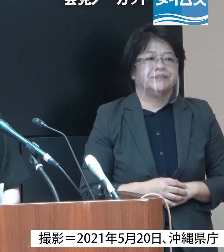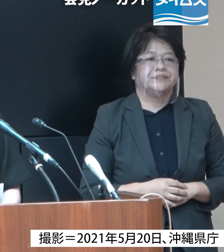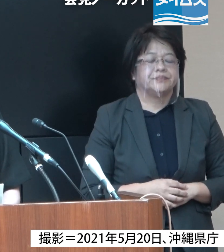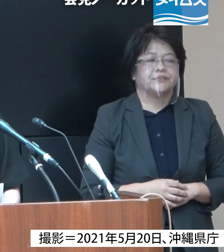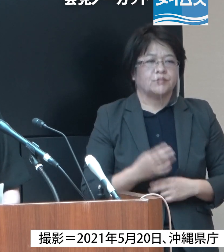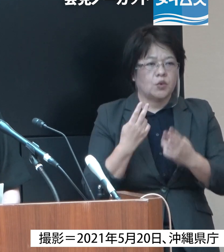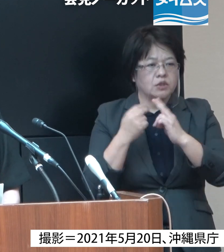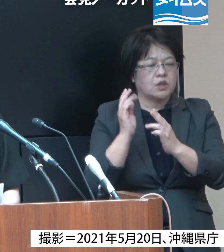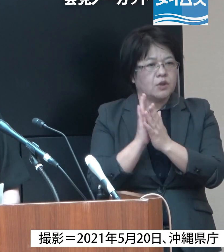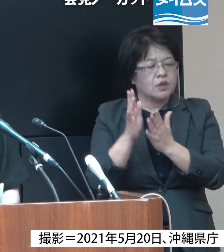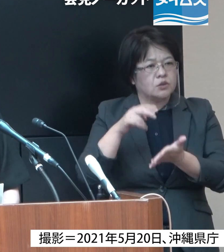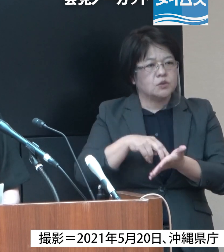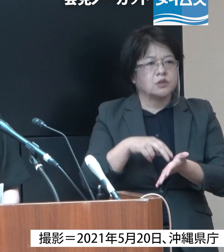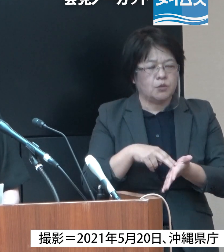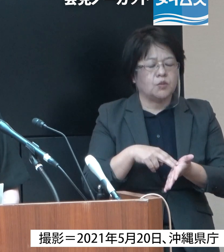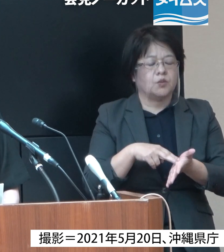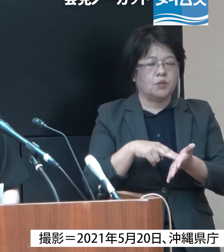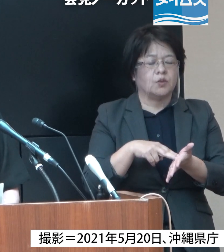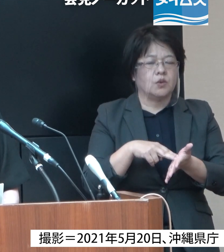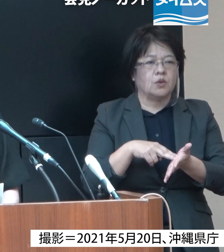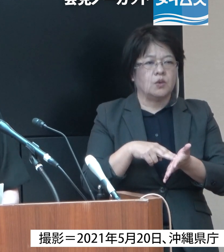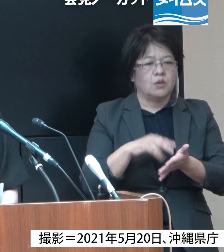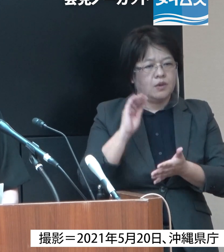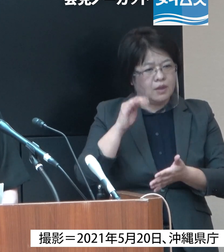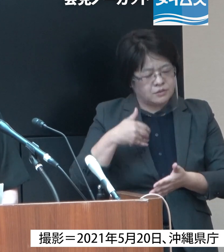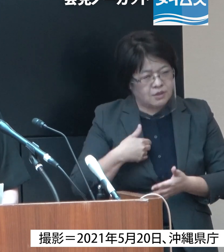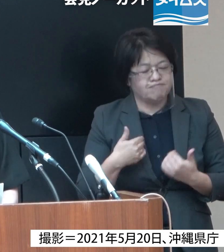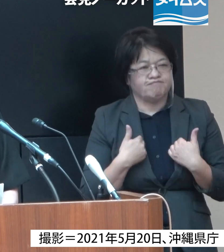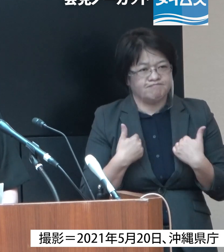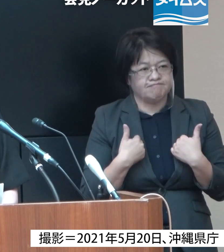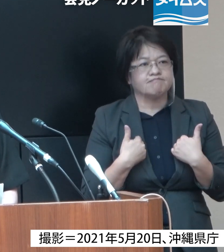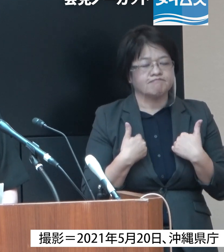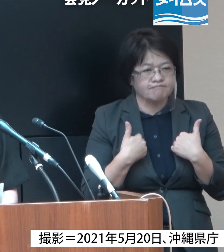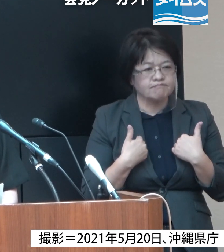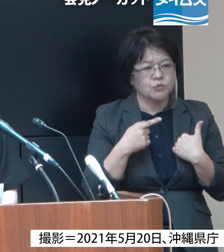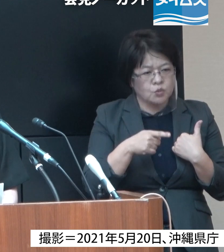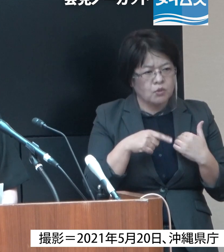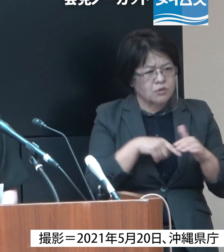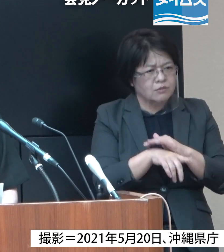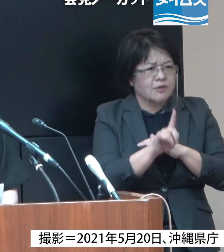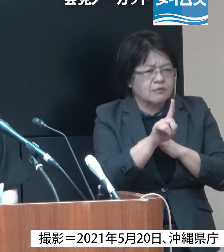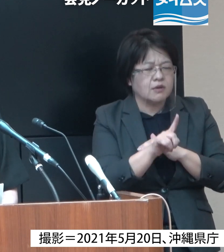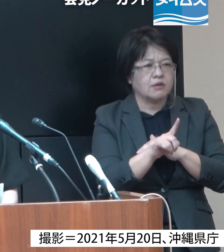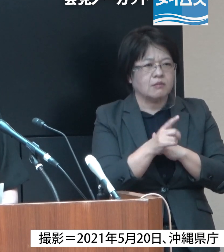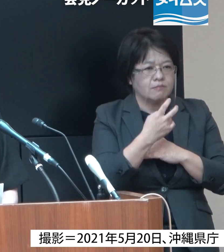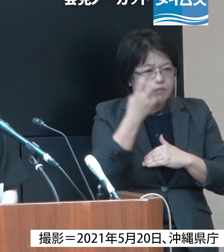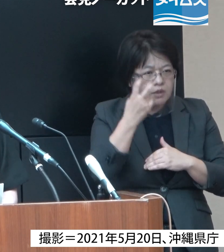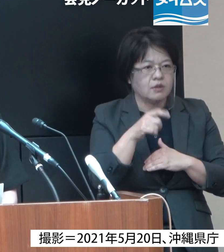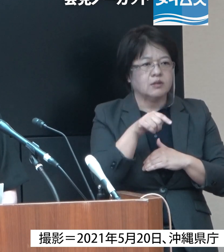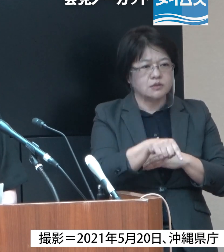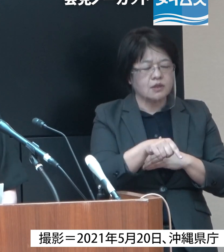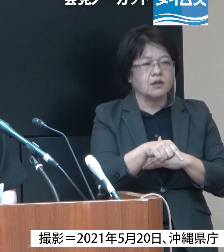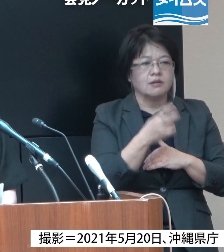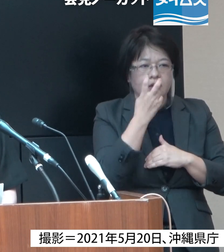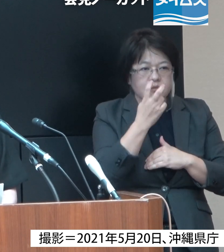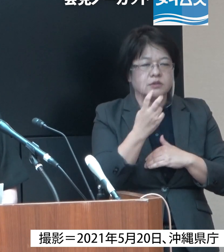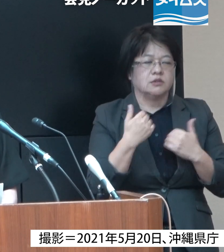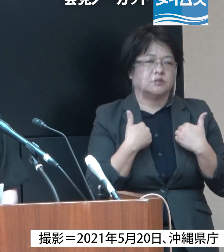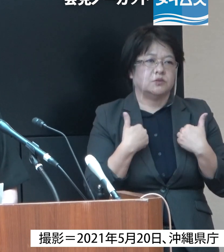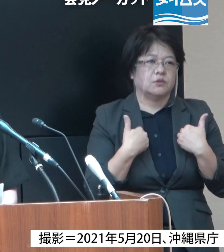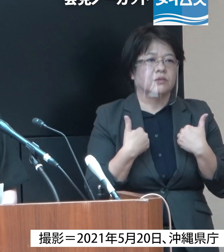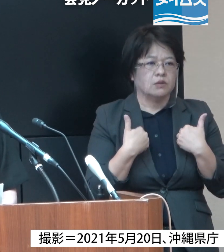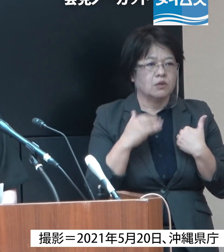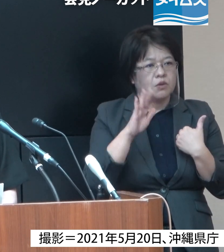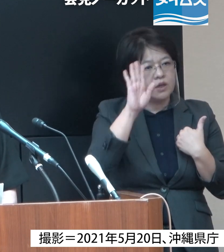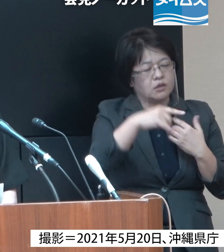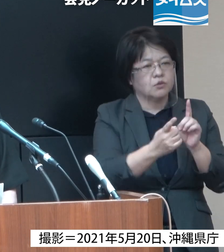我々としても反省し、その原因をしっかり確認することによって、